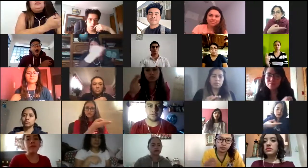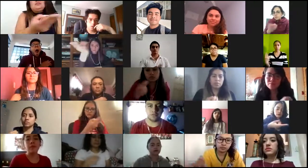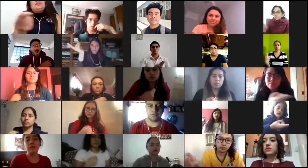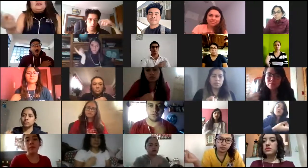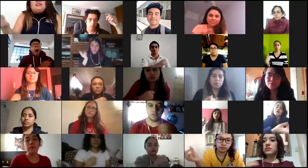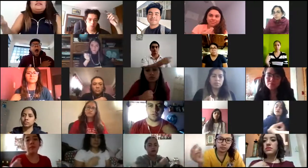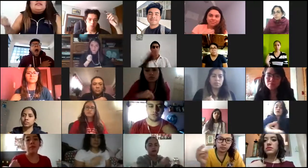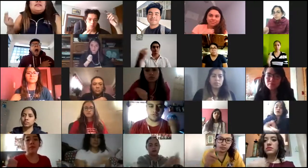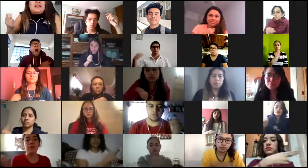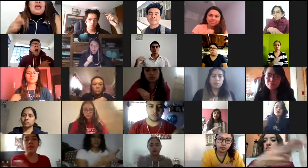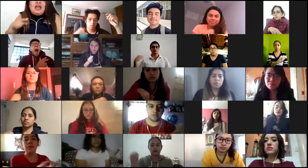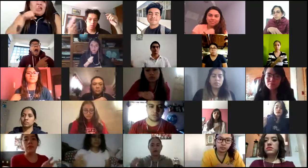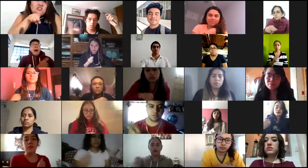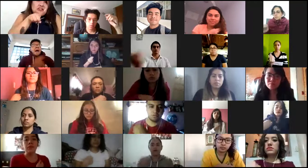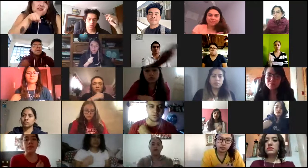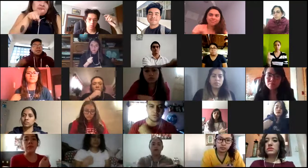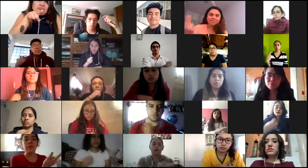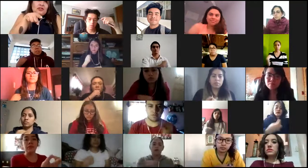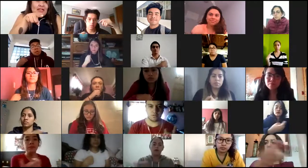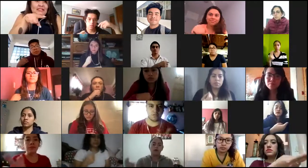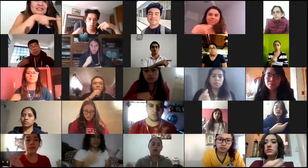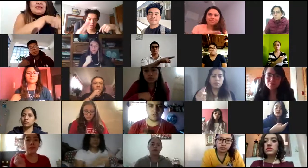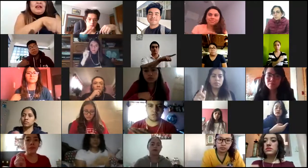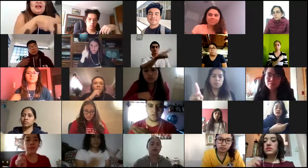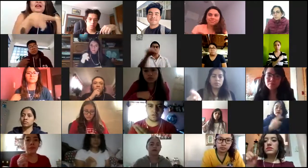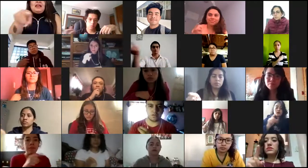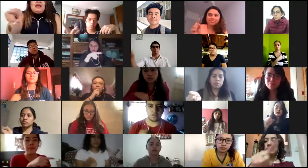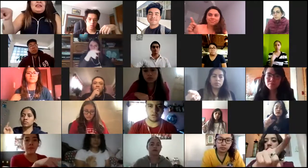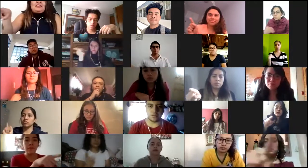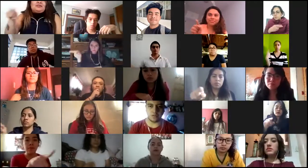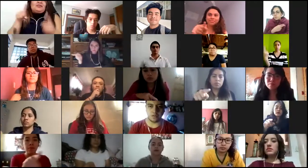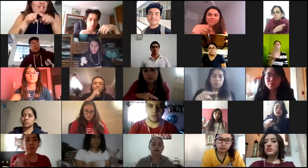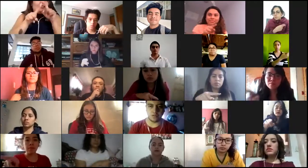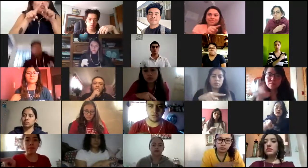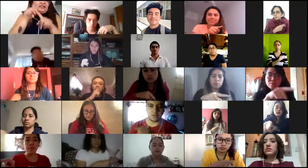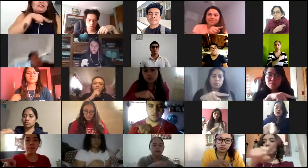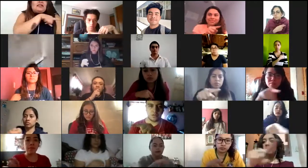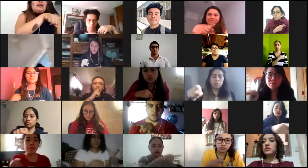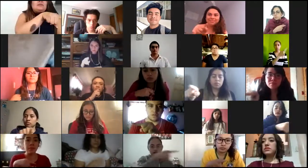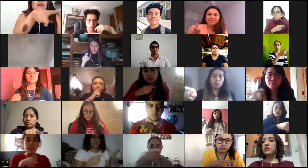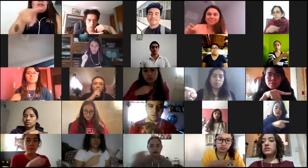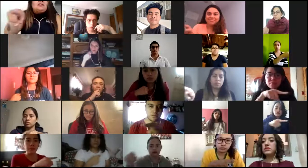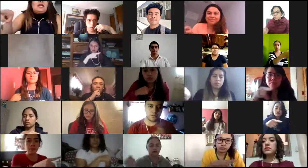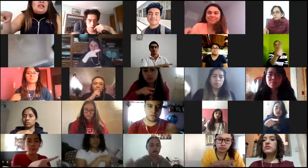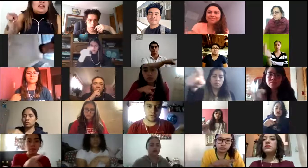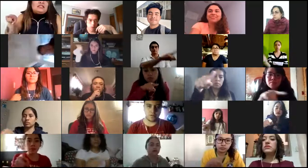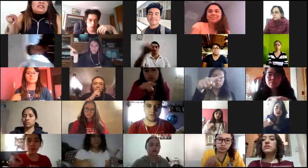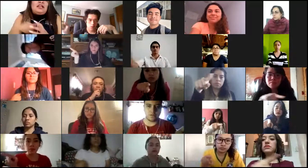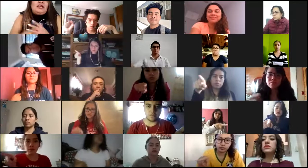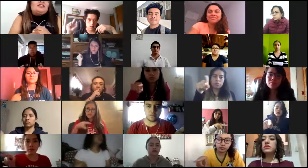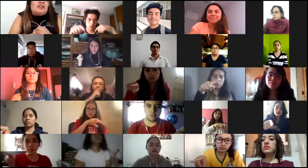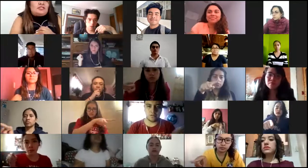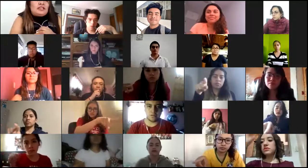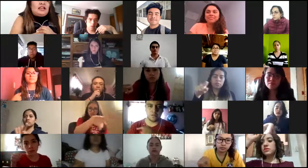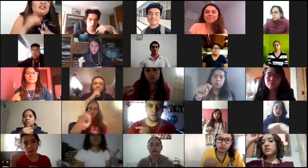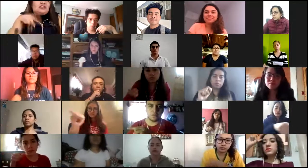Nosotros, ustedes. Ellos, lo que les decía, ellos. Con el dedo índice señalamos a ellos. Y si son